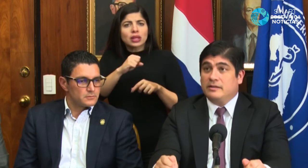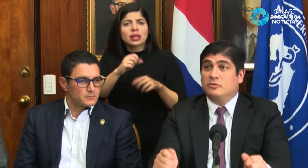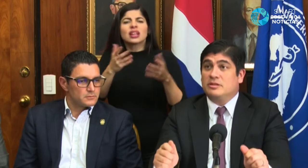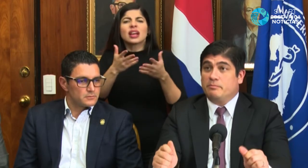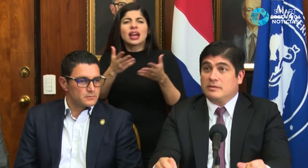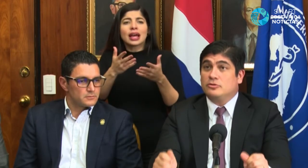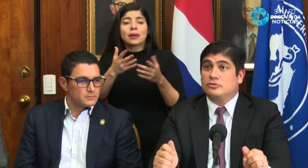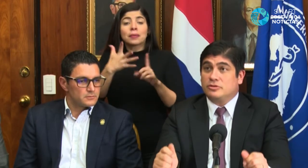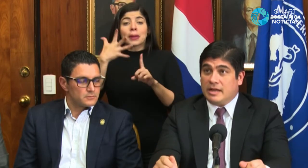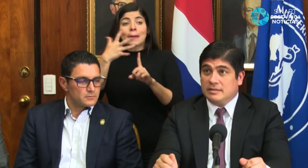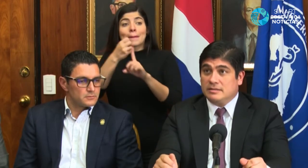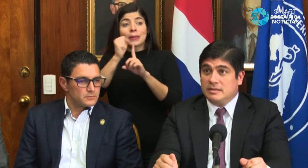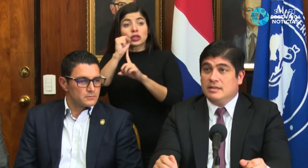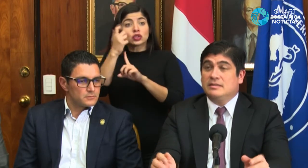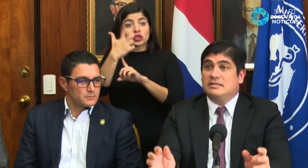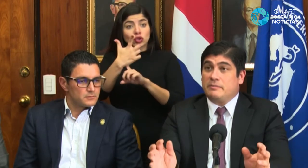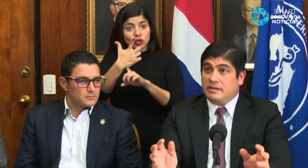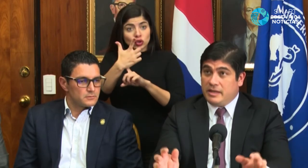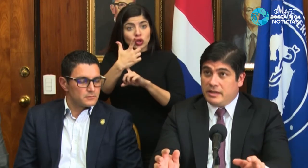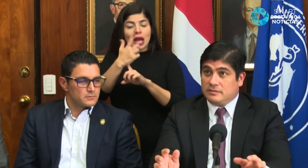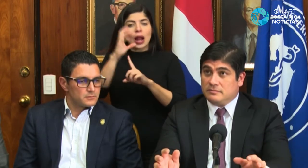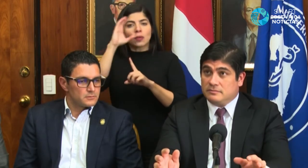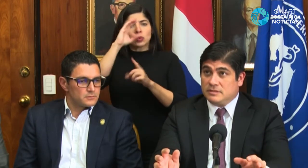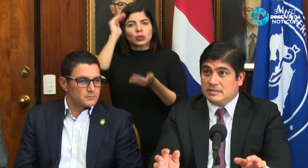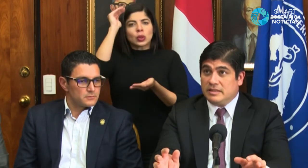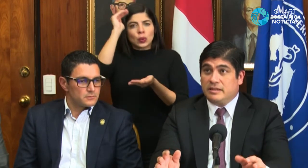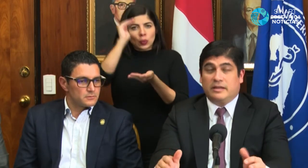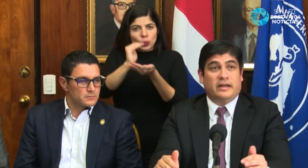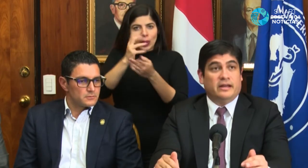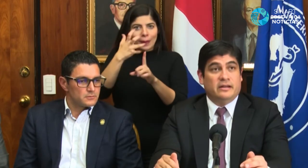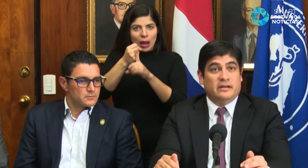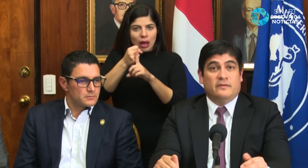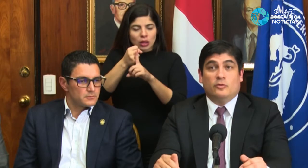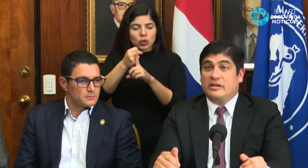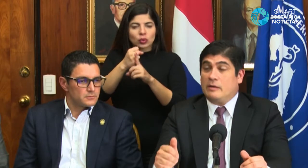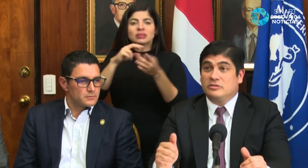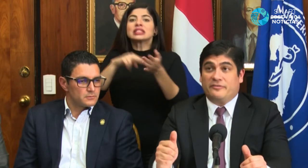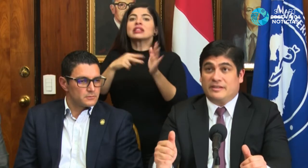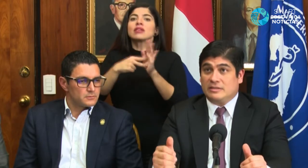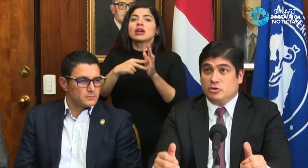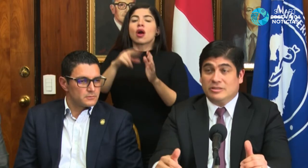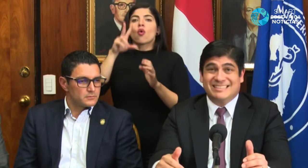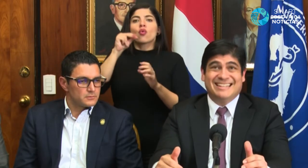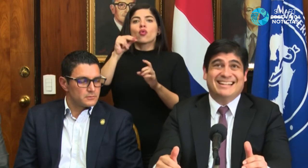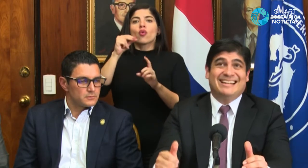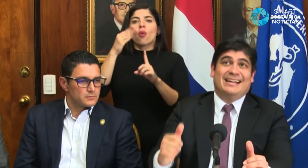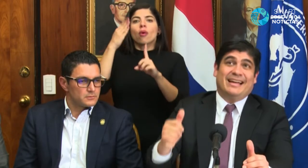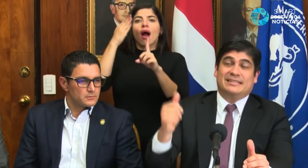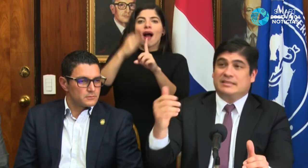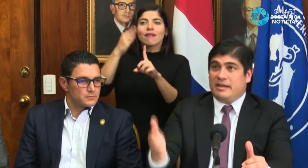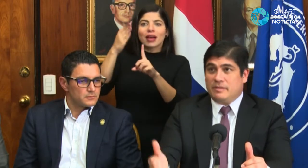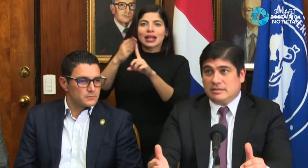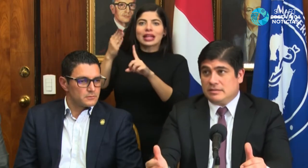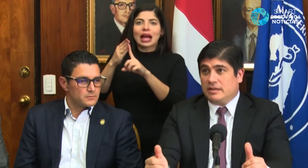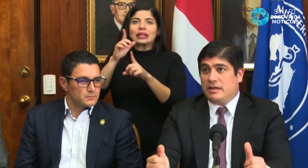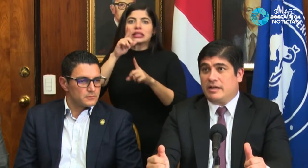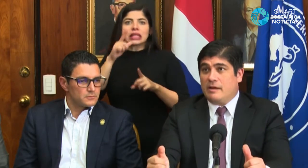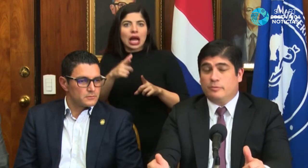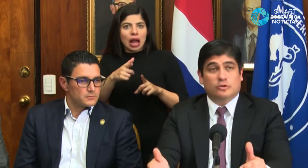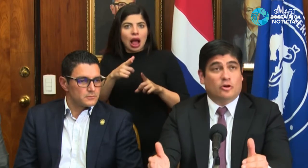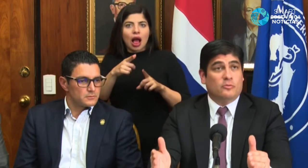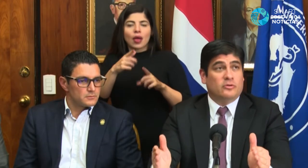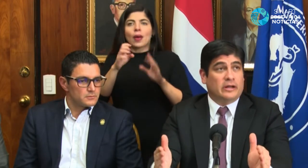que los impactos sociales se mitiguen, es decir, que no tengamos afectaciones extremas